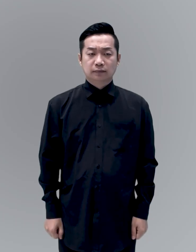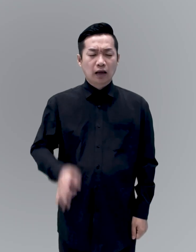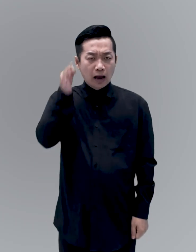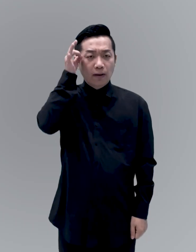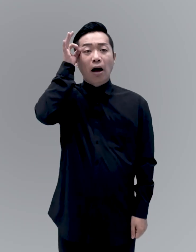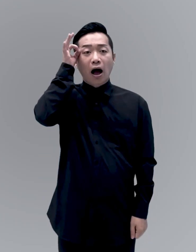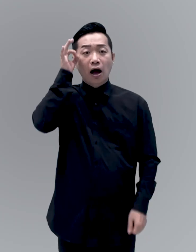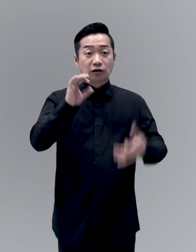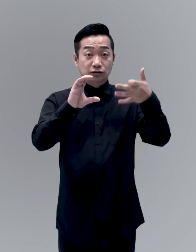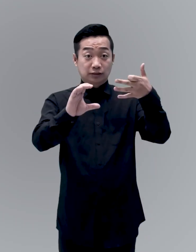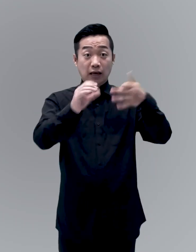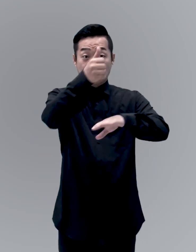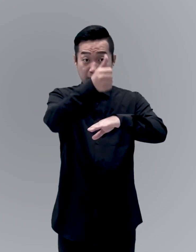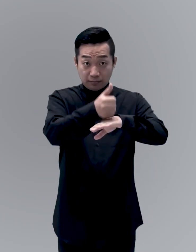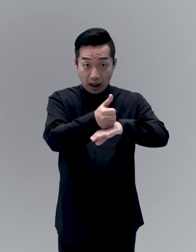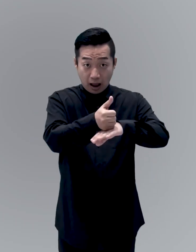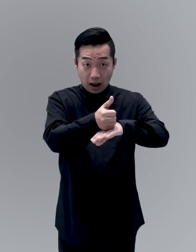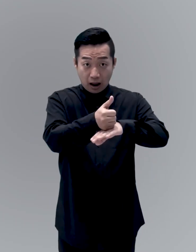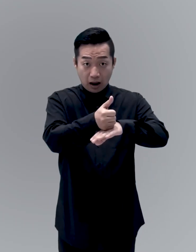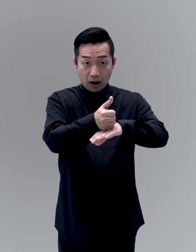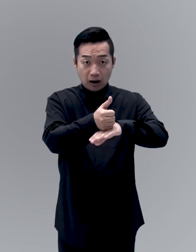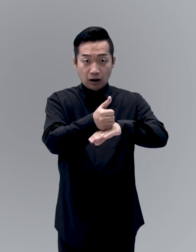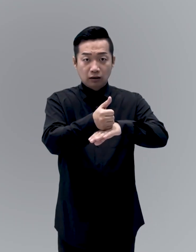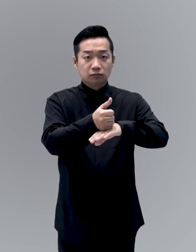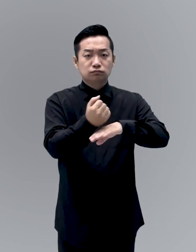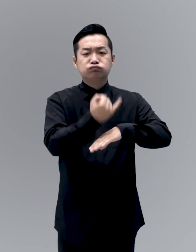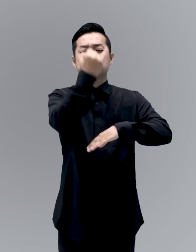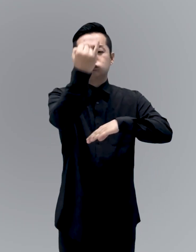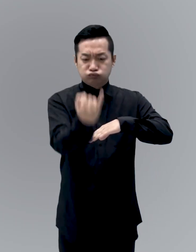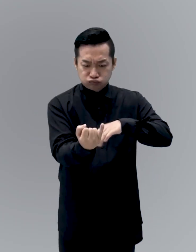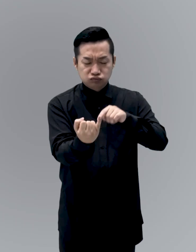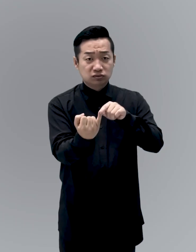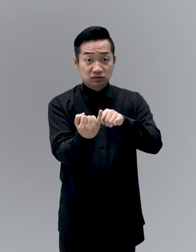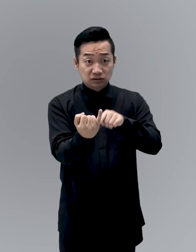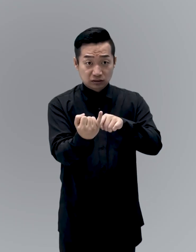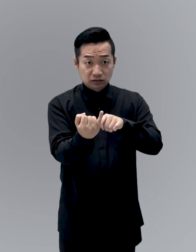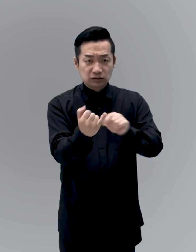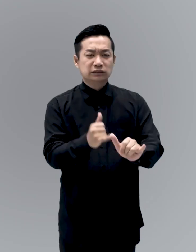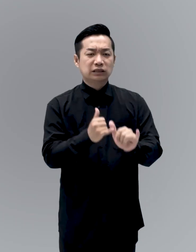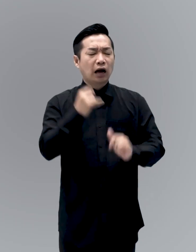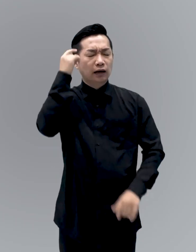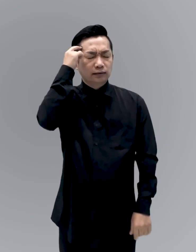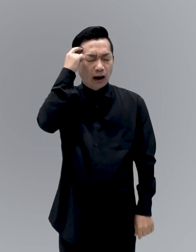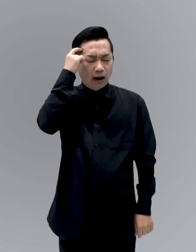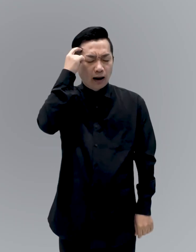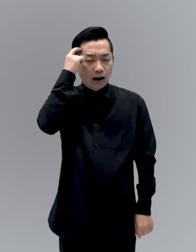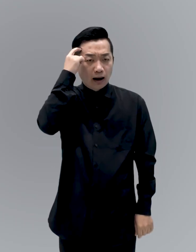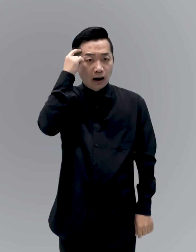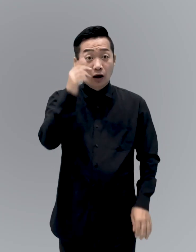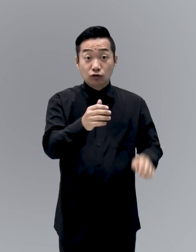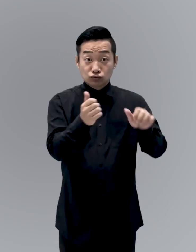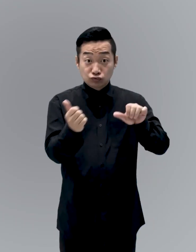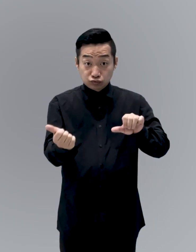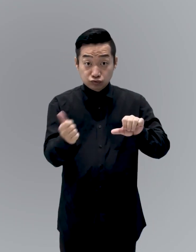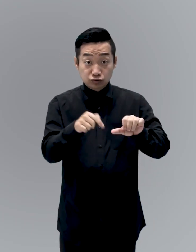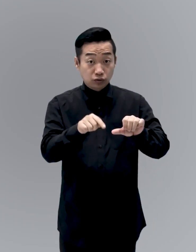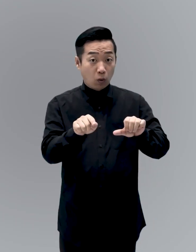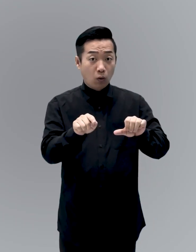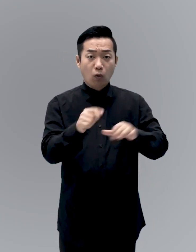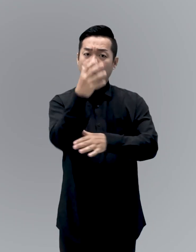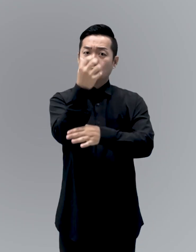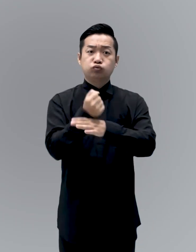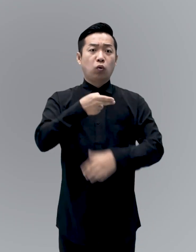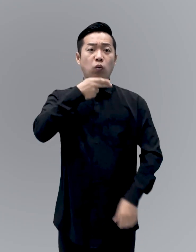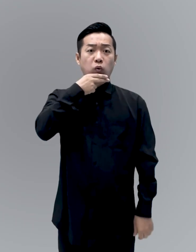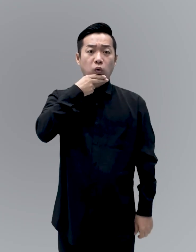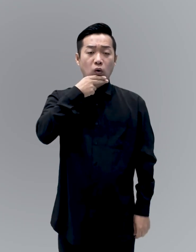문득 19세기 말 센강에 몸을 던진 여인이 떠올랐다. 그 여인의 시신은 신기하게도 부패되지